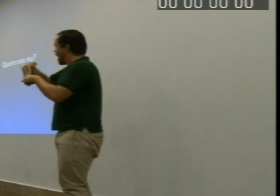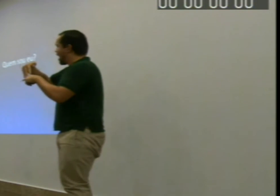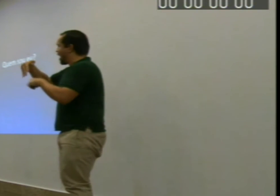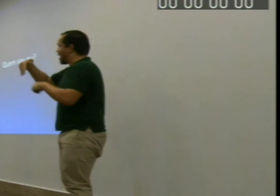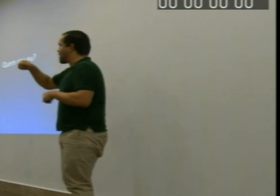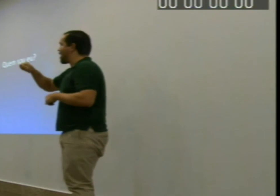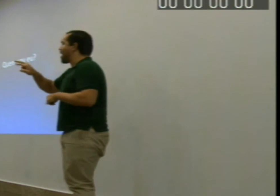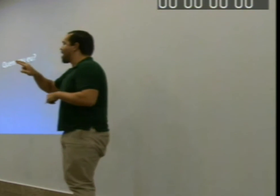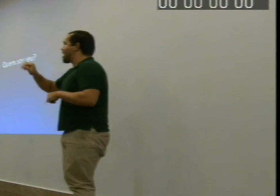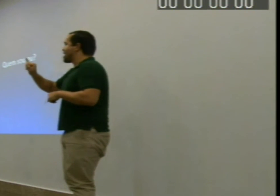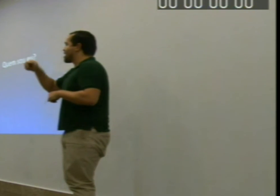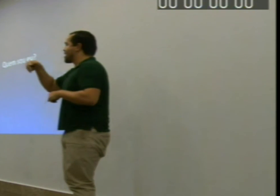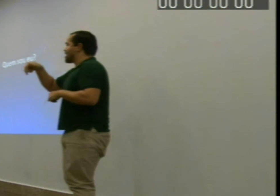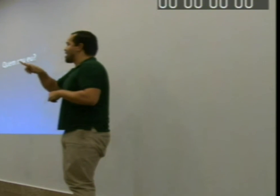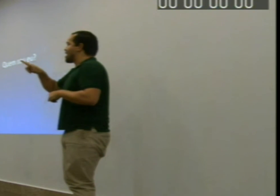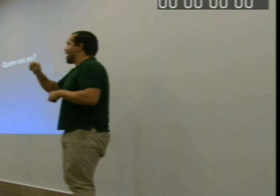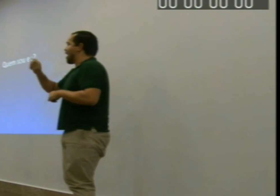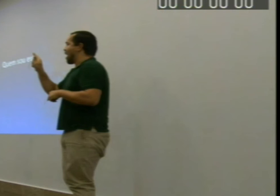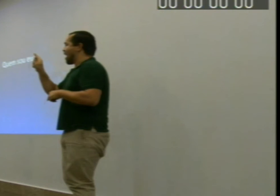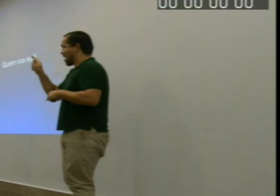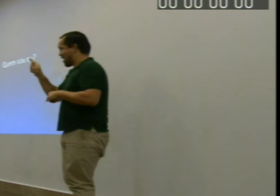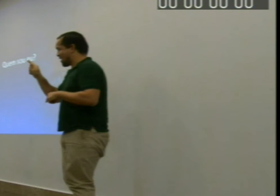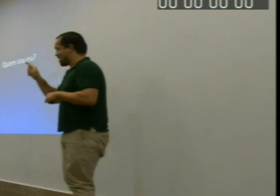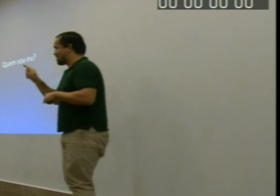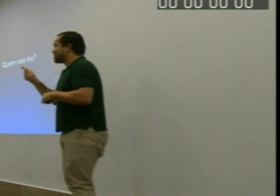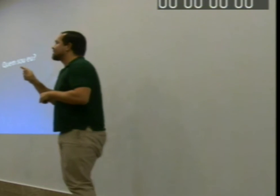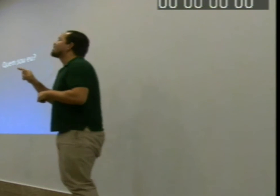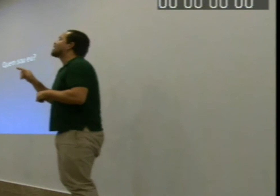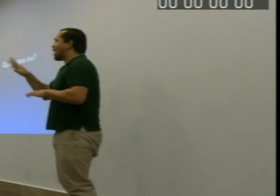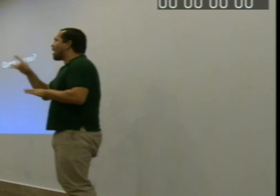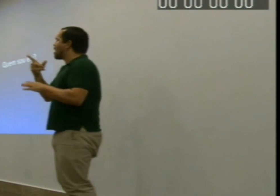trabalha na